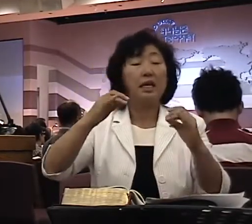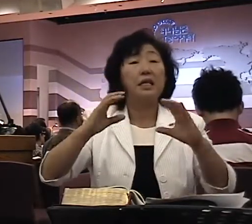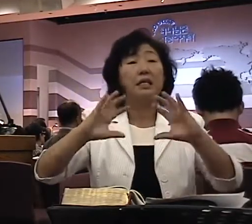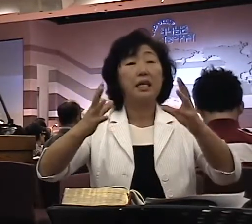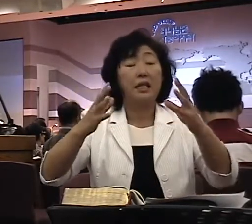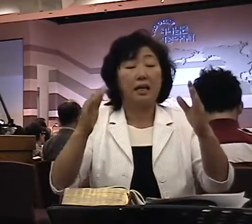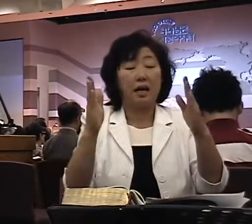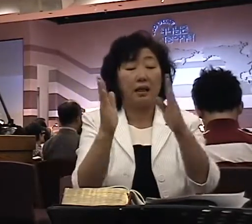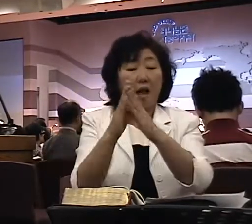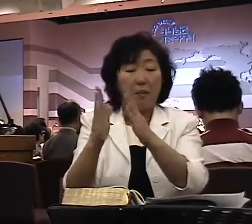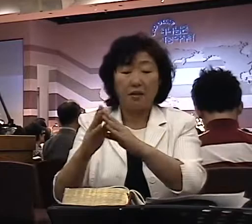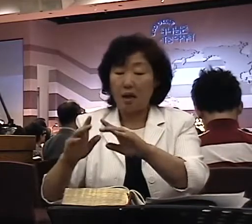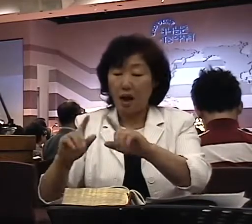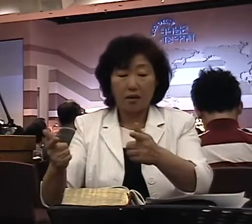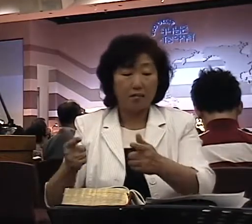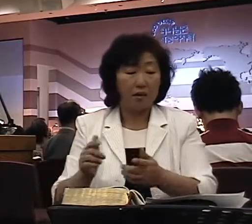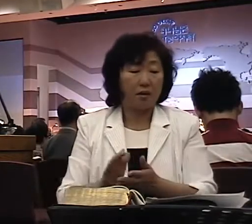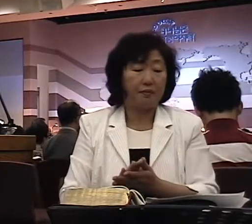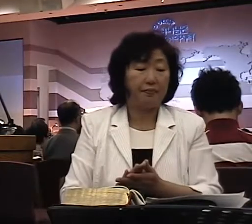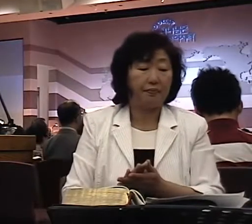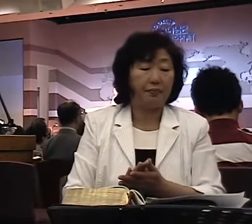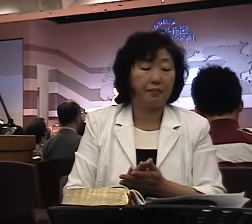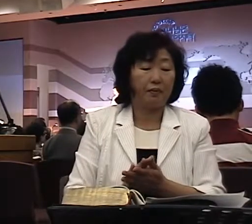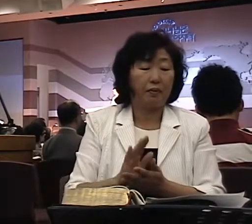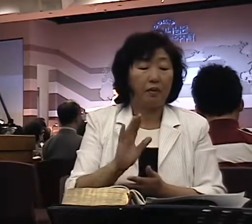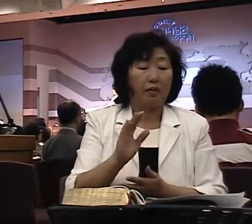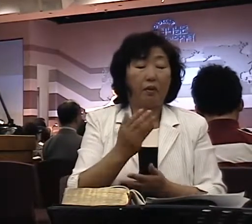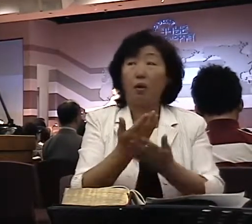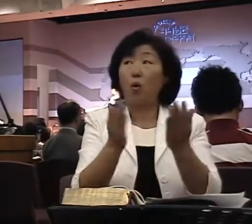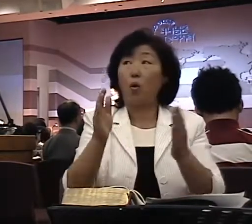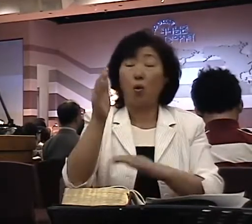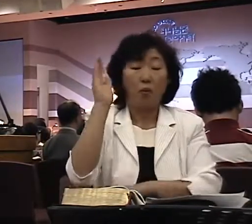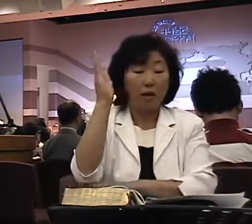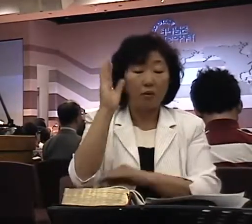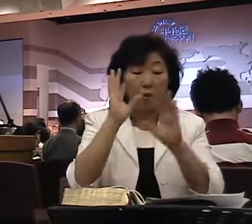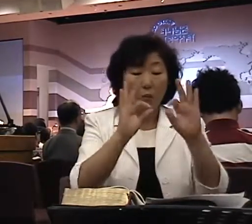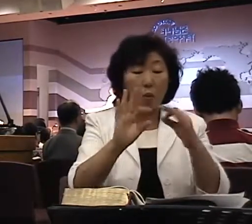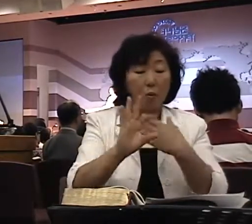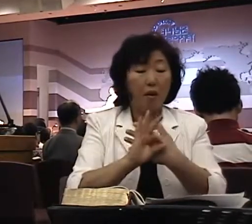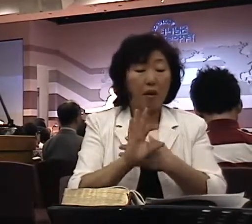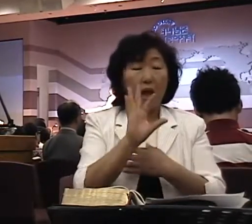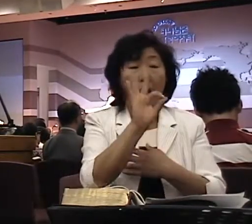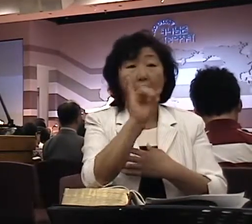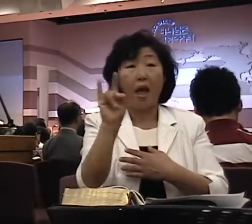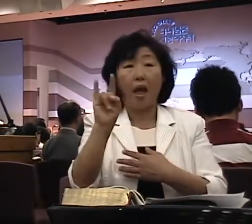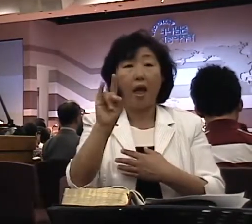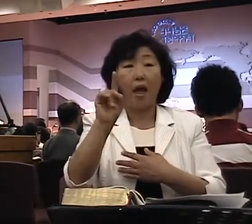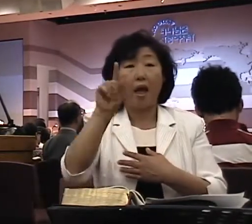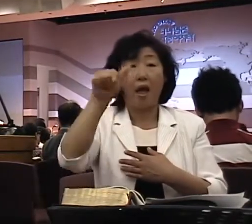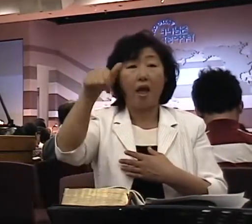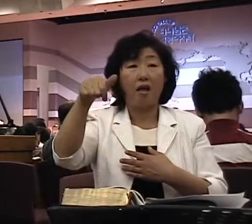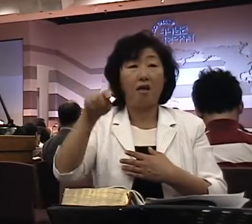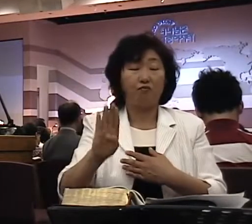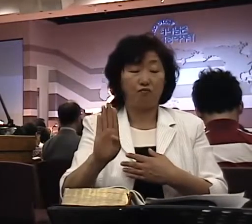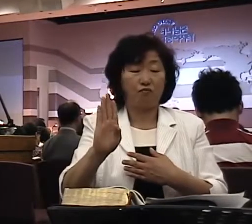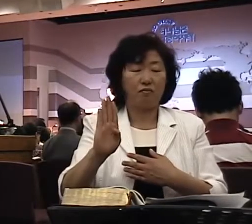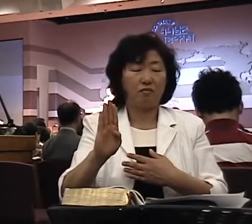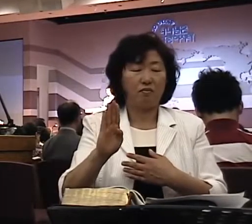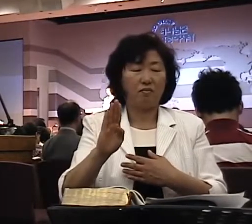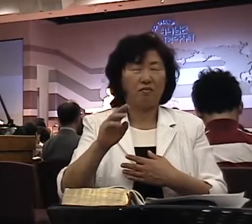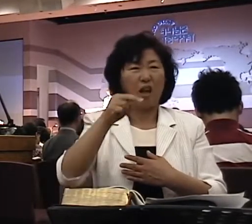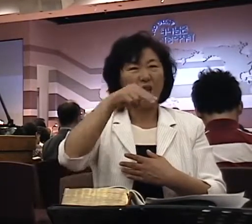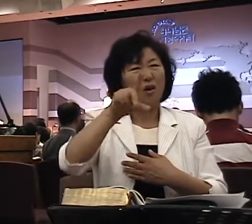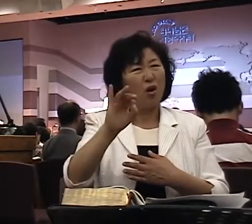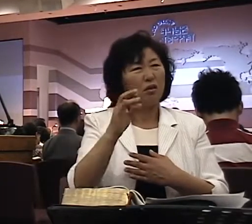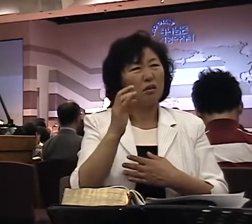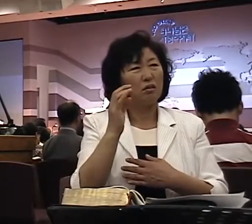세상의 기준과 타협하지 않았습니다. 여러분, 오늘 말씀을 보면은 애굽, 그 당시 애굽은 성적으로 타락한